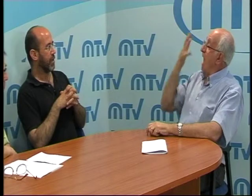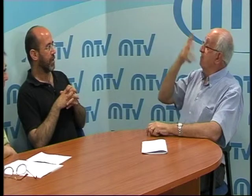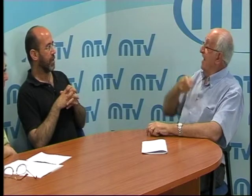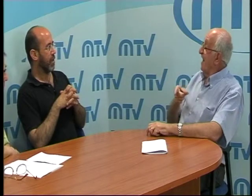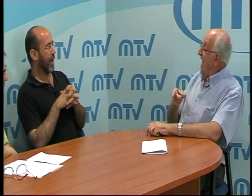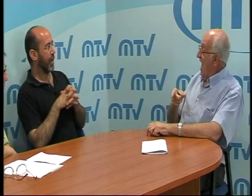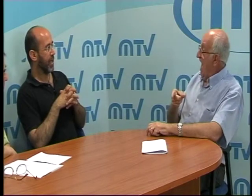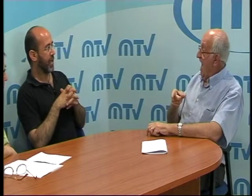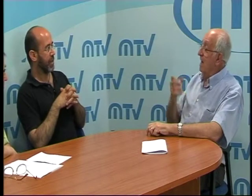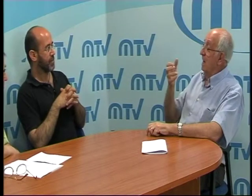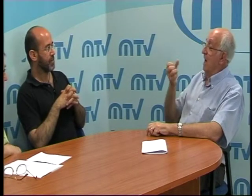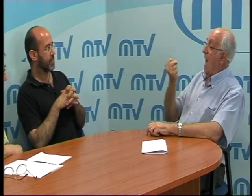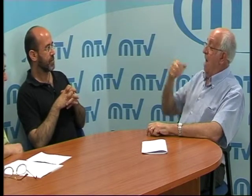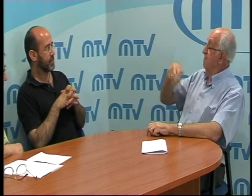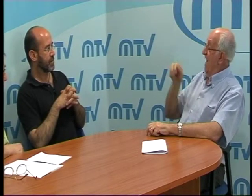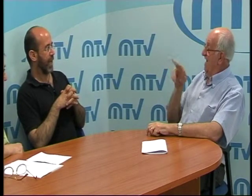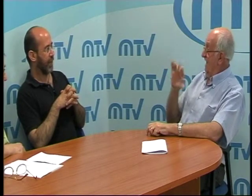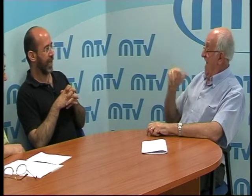en América,